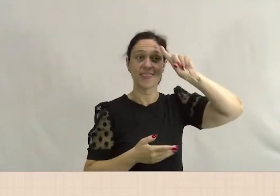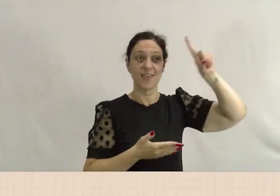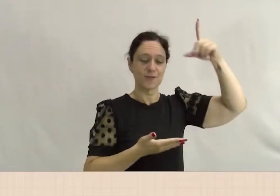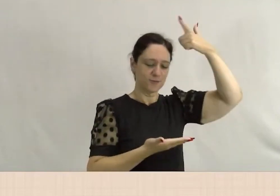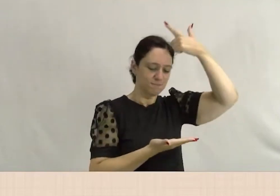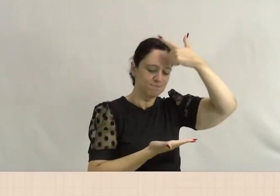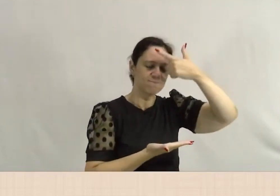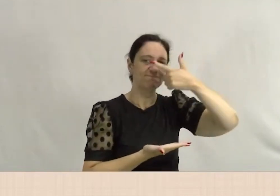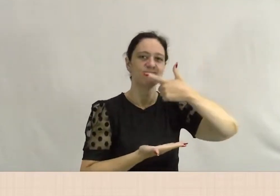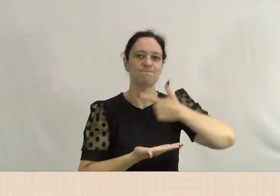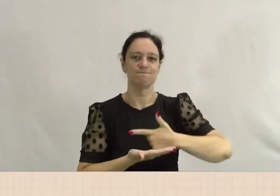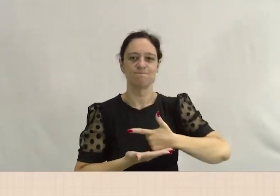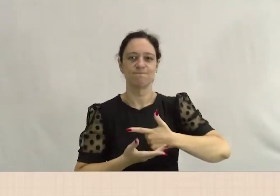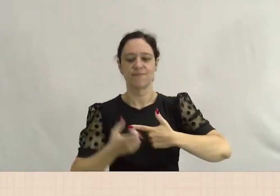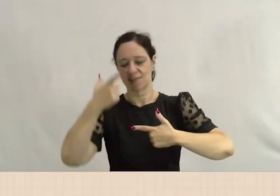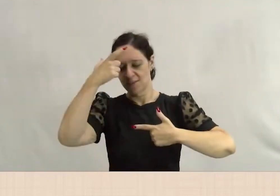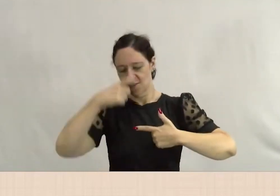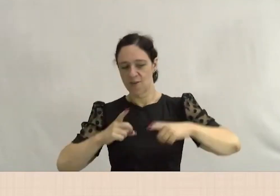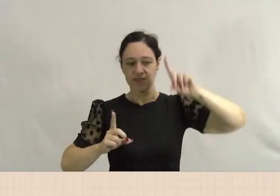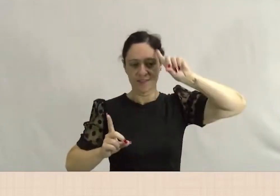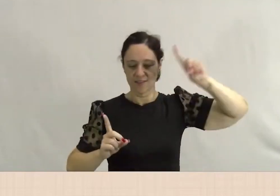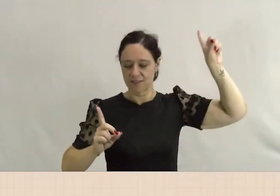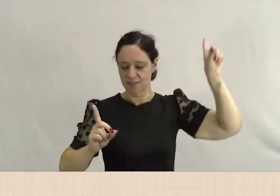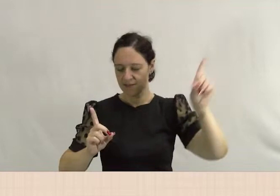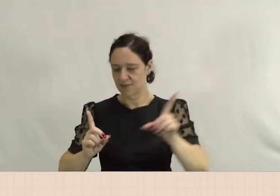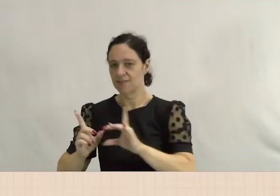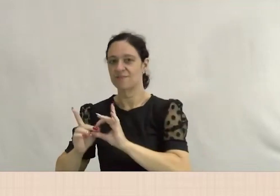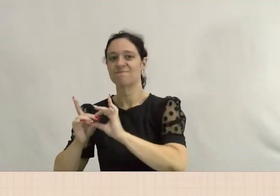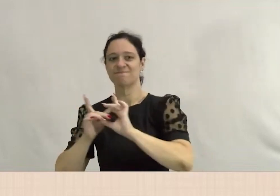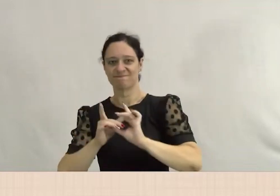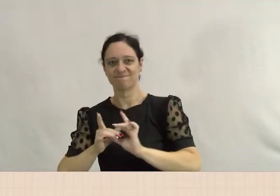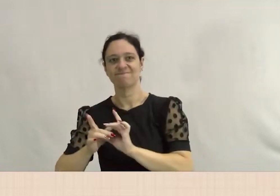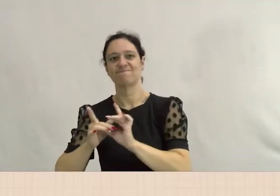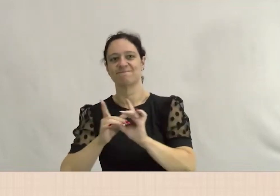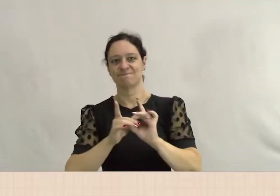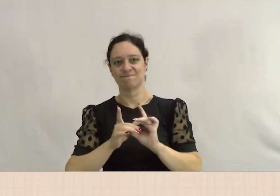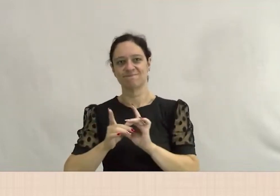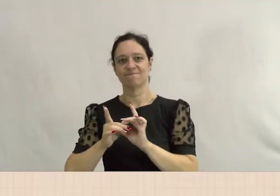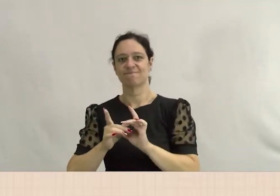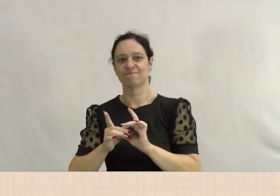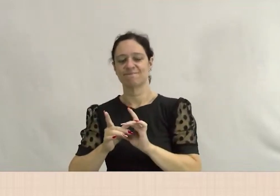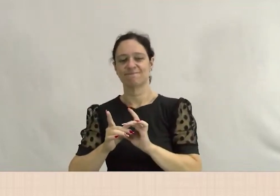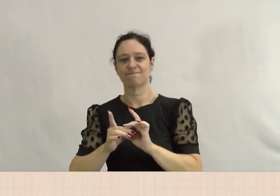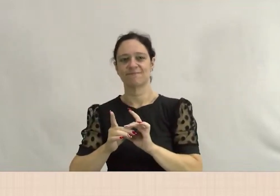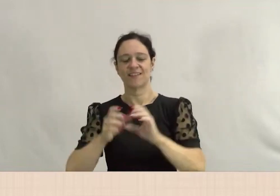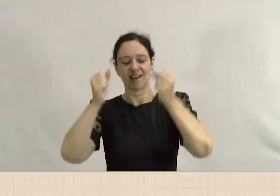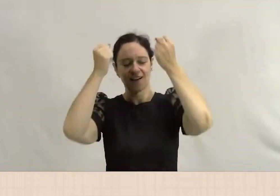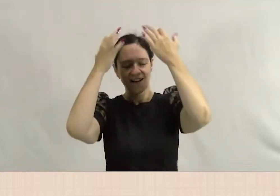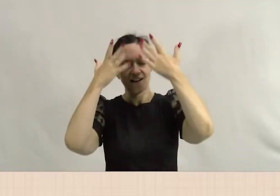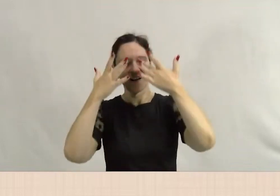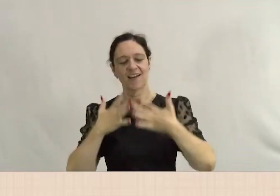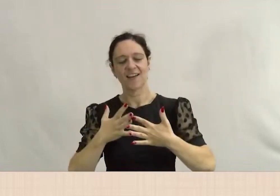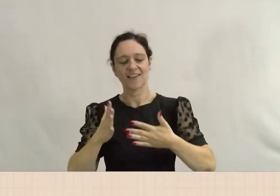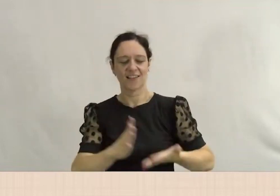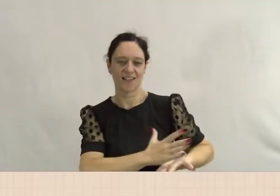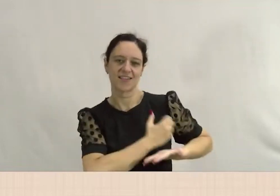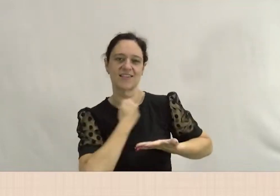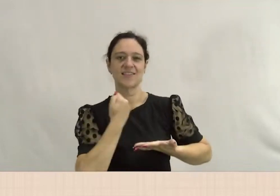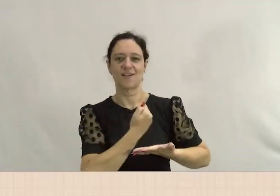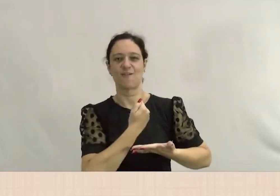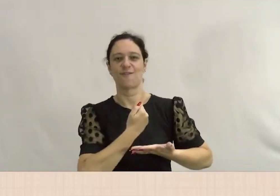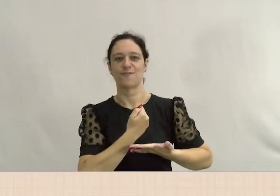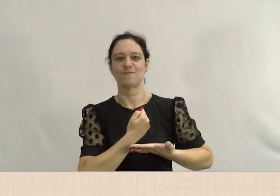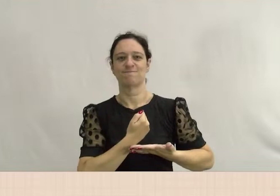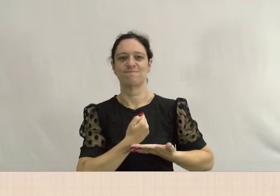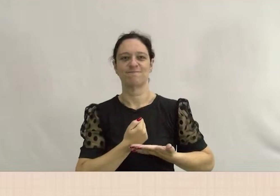somos reconciliados com Deus. E assim, irmãos, pela graça somos salvos.